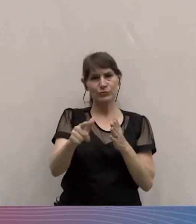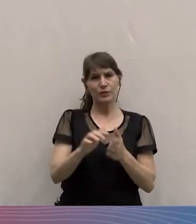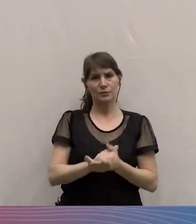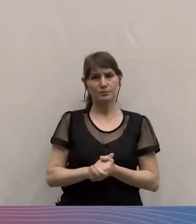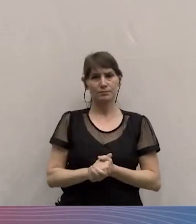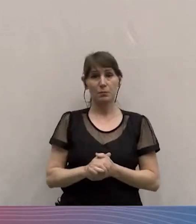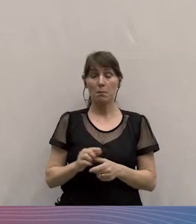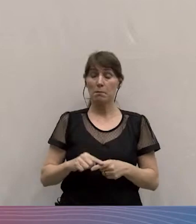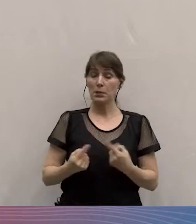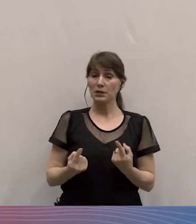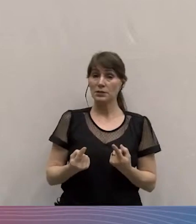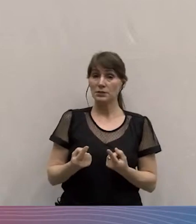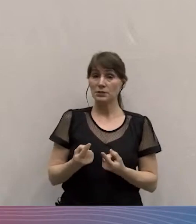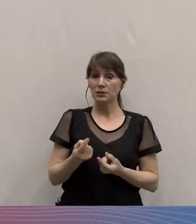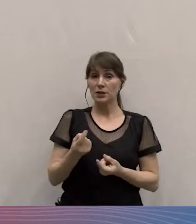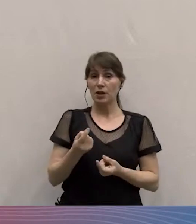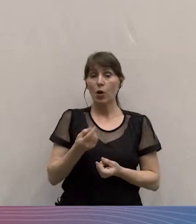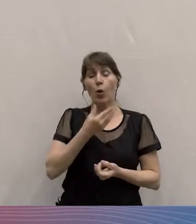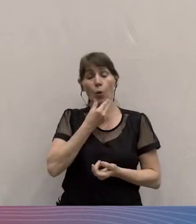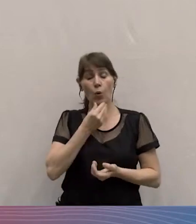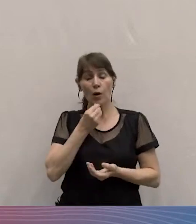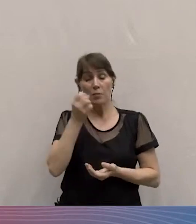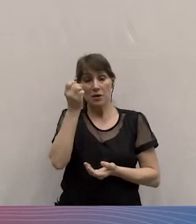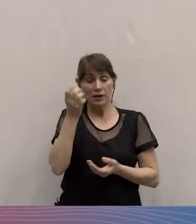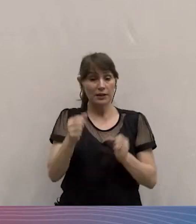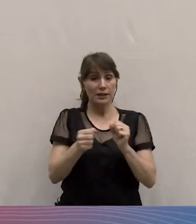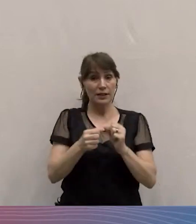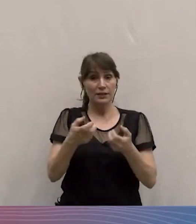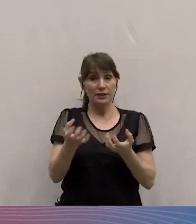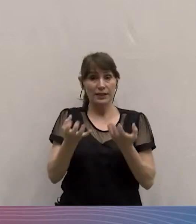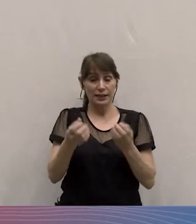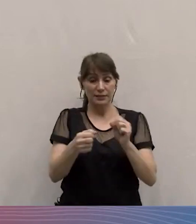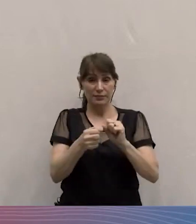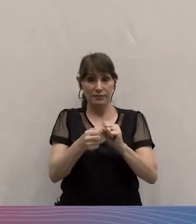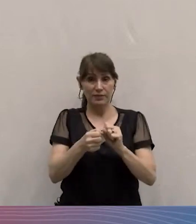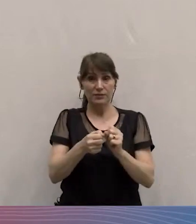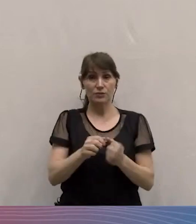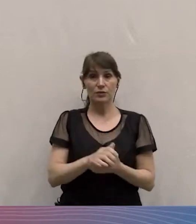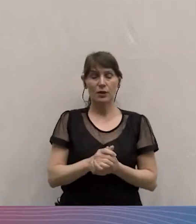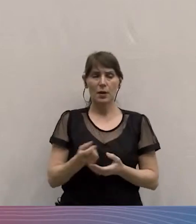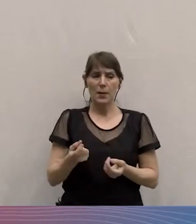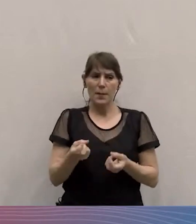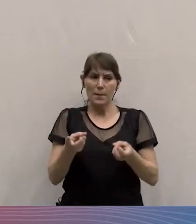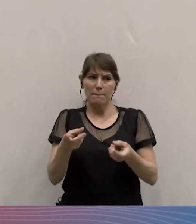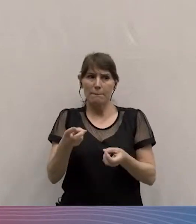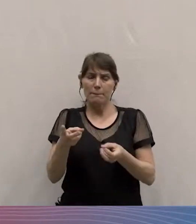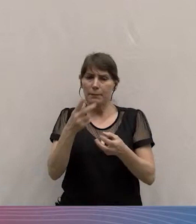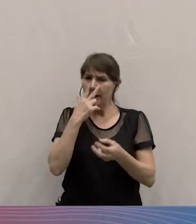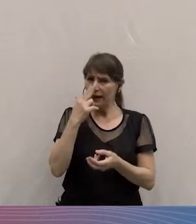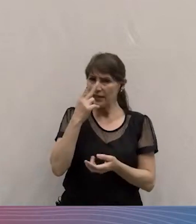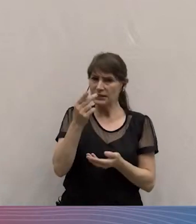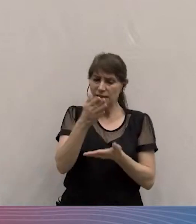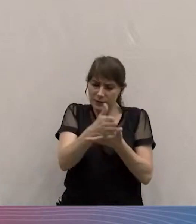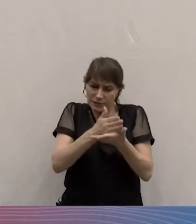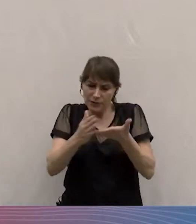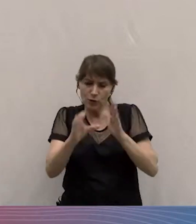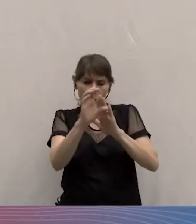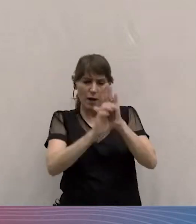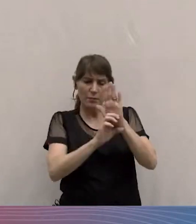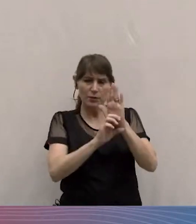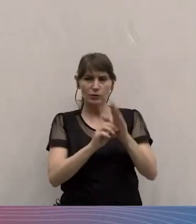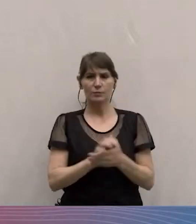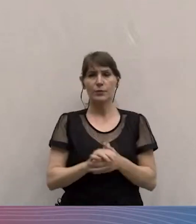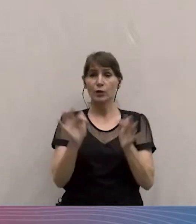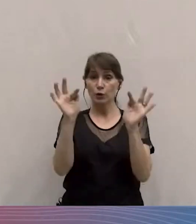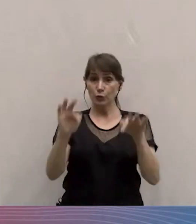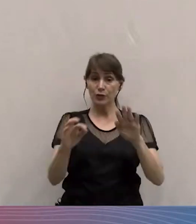Por facilidade do homem ler, é que fizeram a divisão de capítulos. No final do